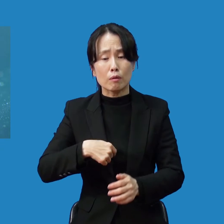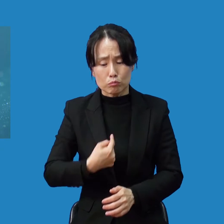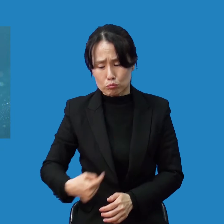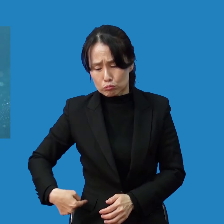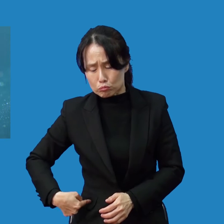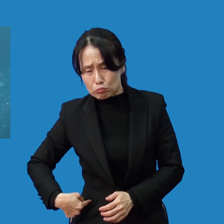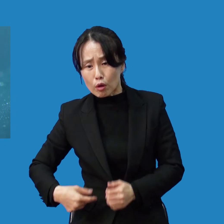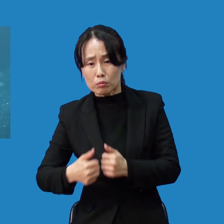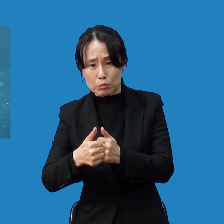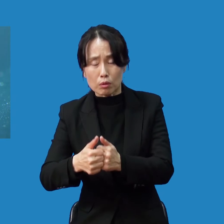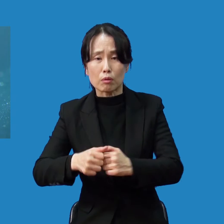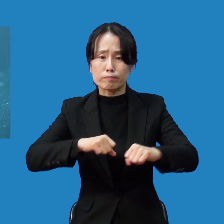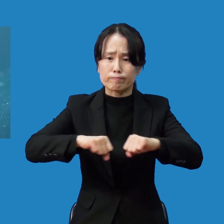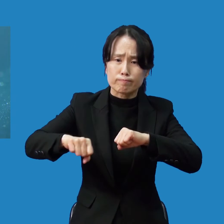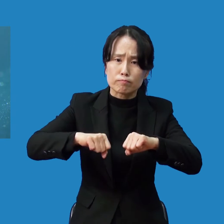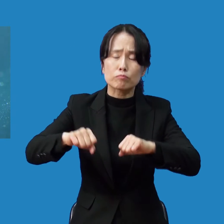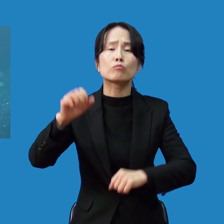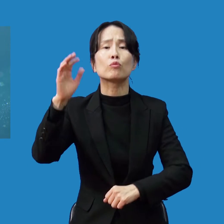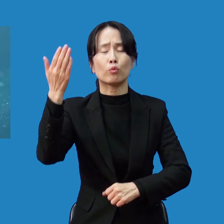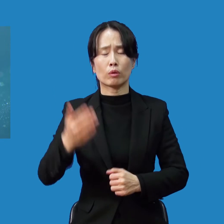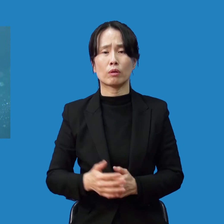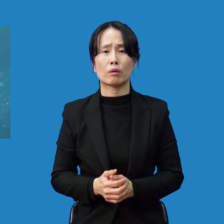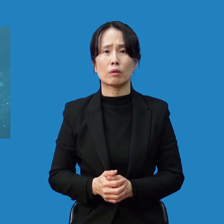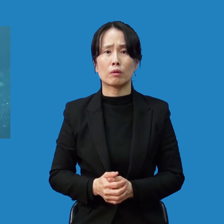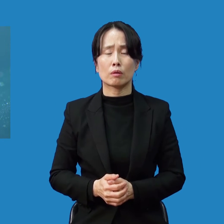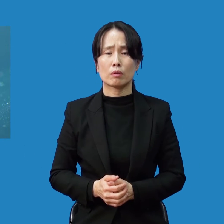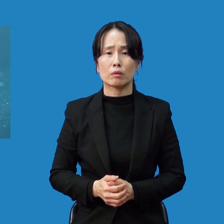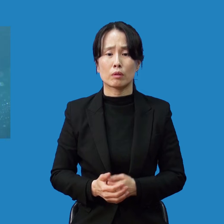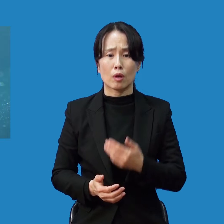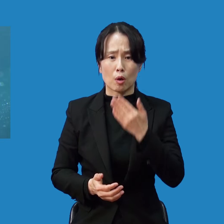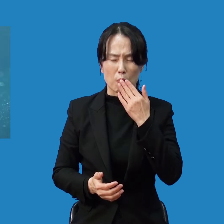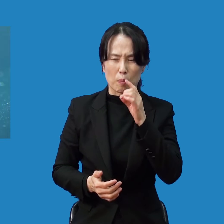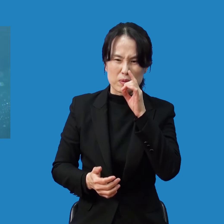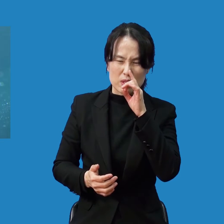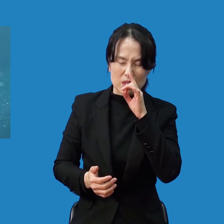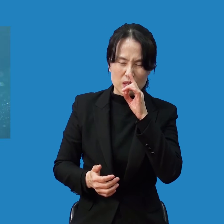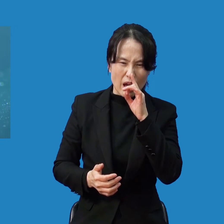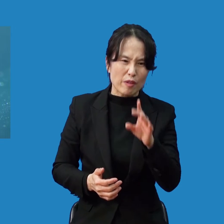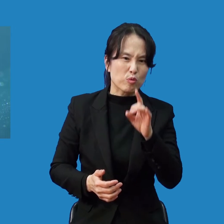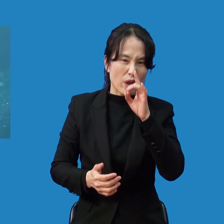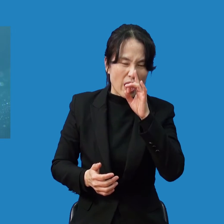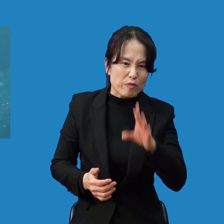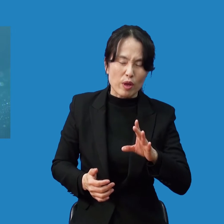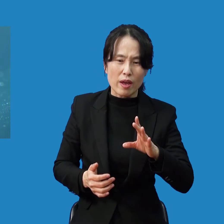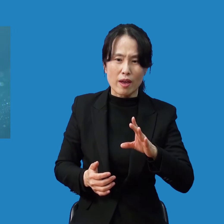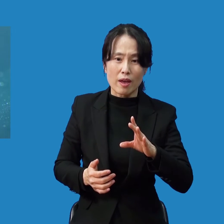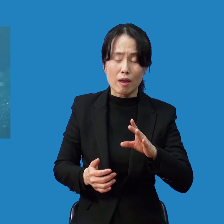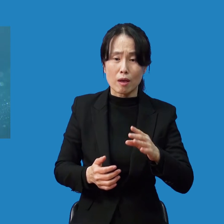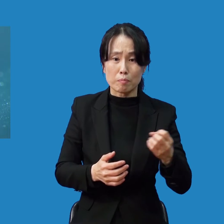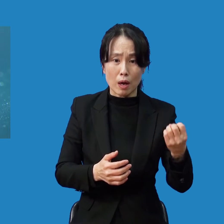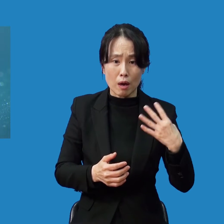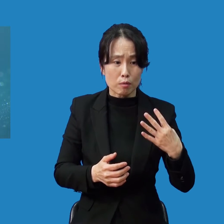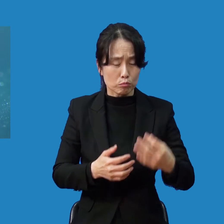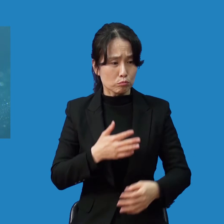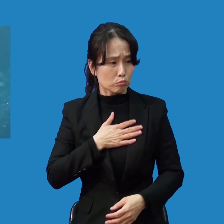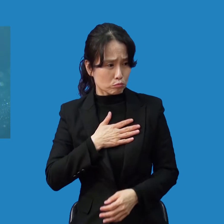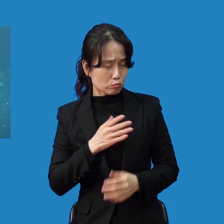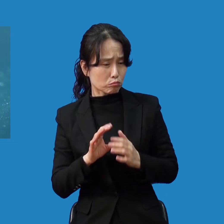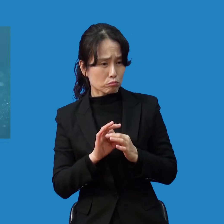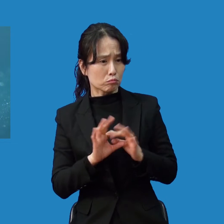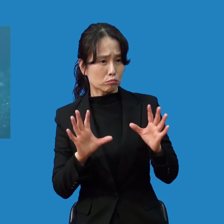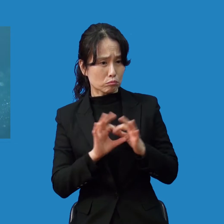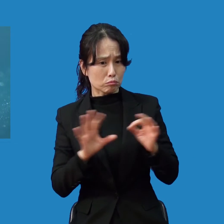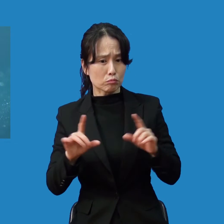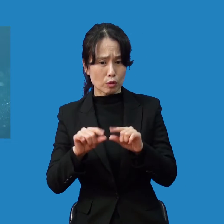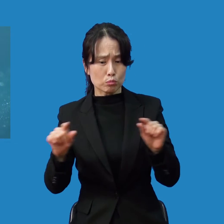양심을 따라서 행동하면 됩니다. 먹으면 안 된다고 아무리 누가 그래도 나는 그게 아무렇지도 않은데